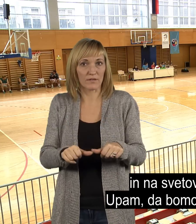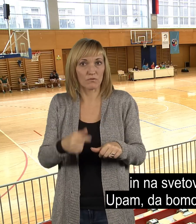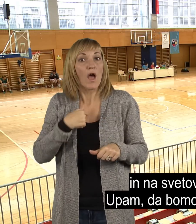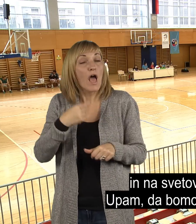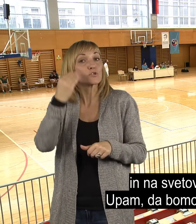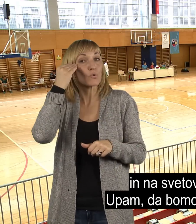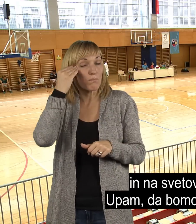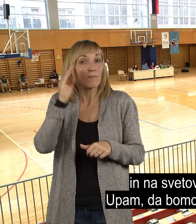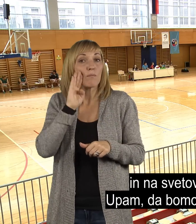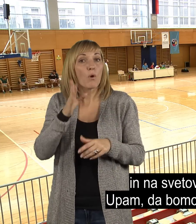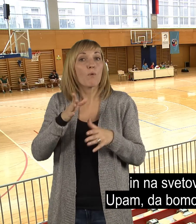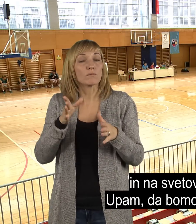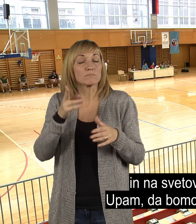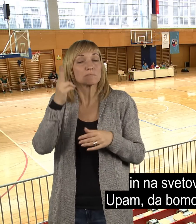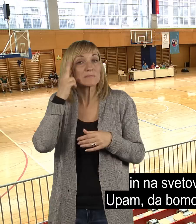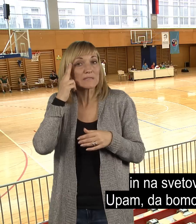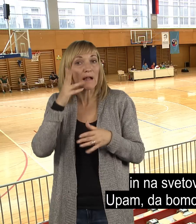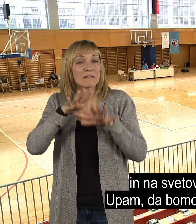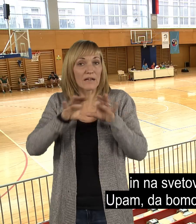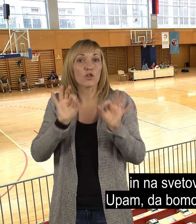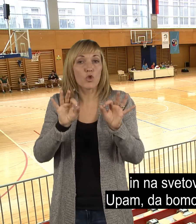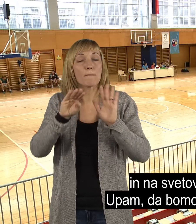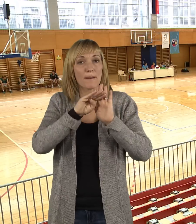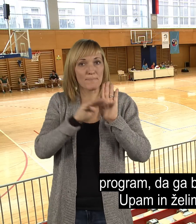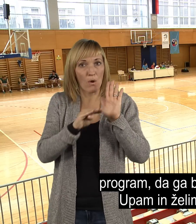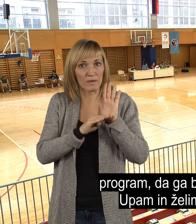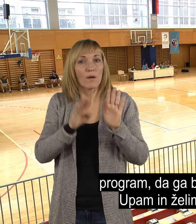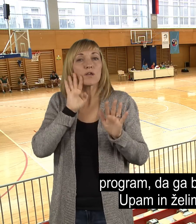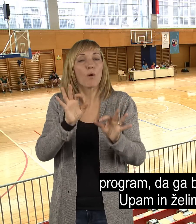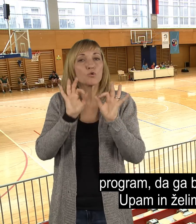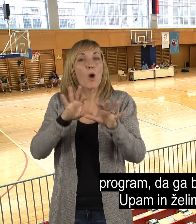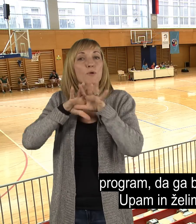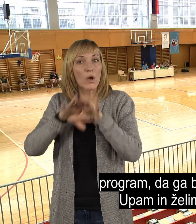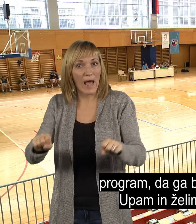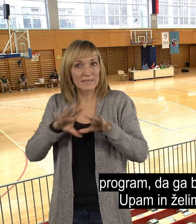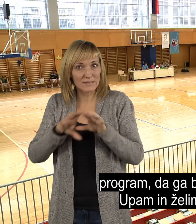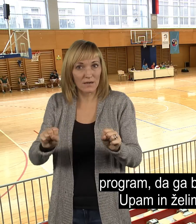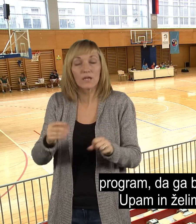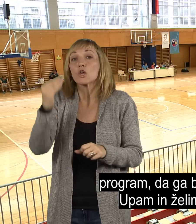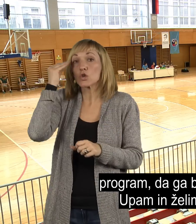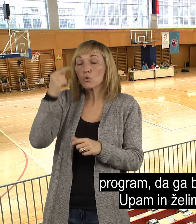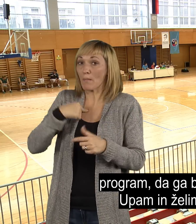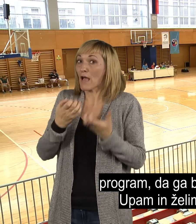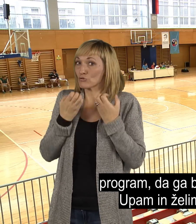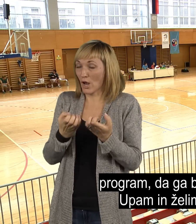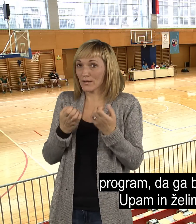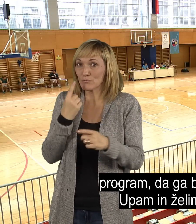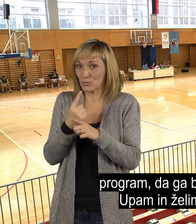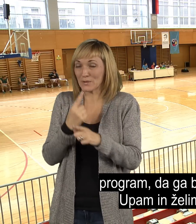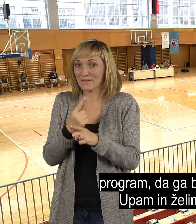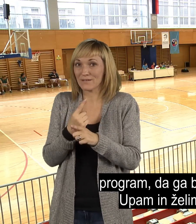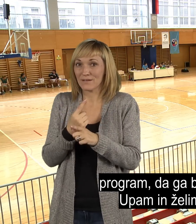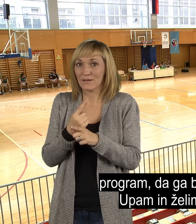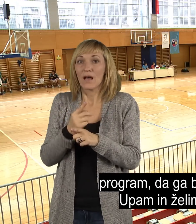prvenstvu. Jaz upam, da bomo znali narediti dober program, da ga bomo dobro realizirali. Upam in želim si, da bi